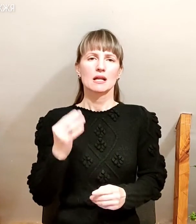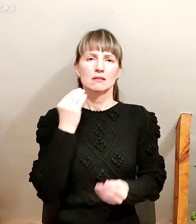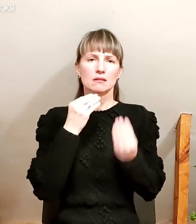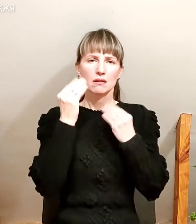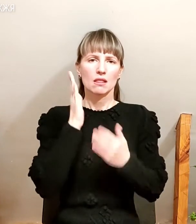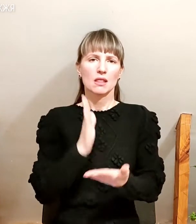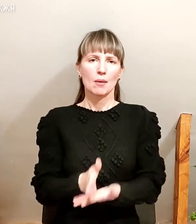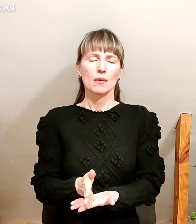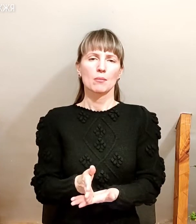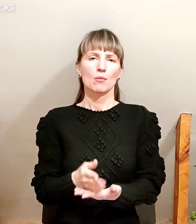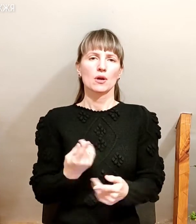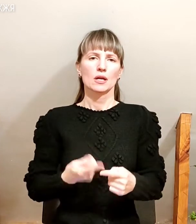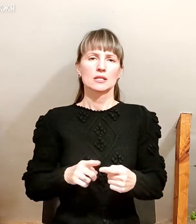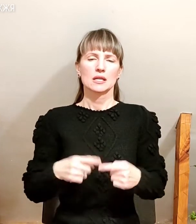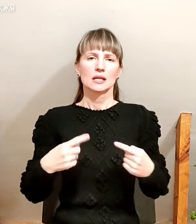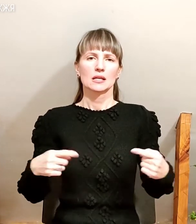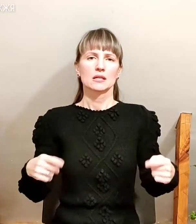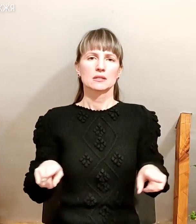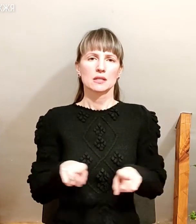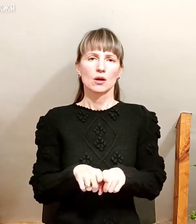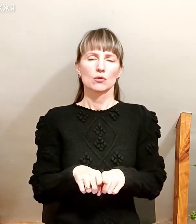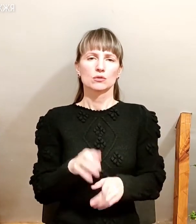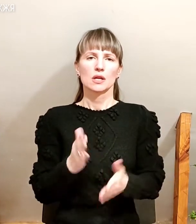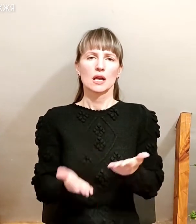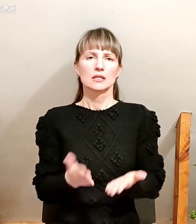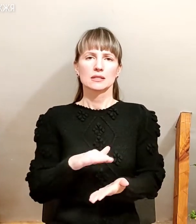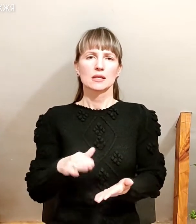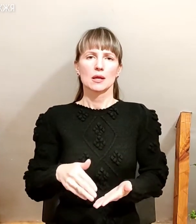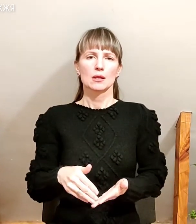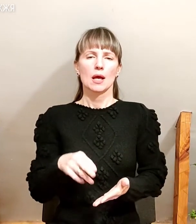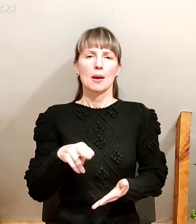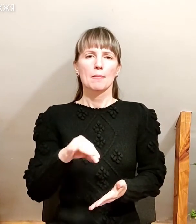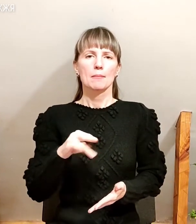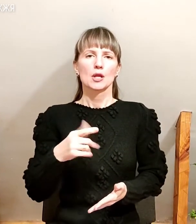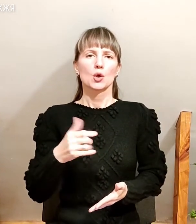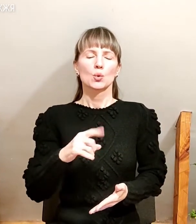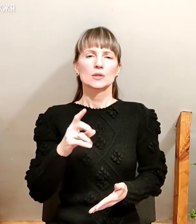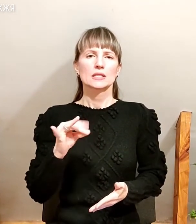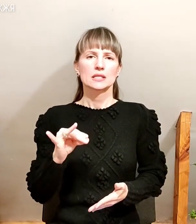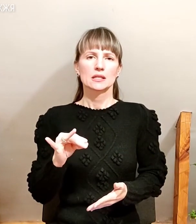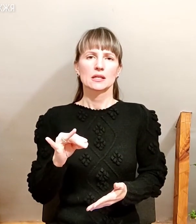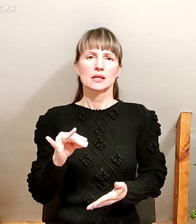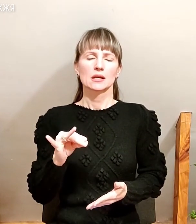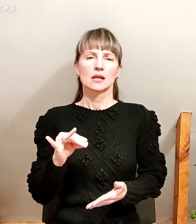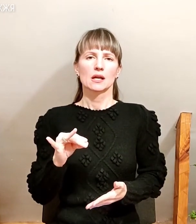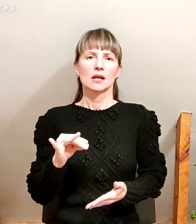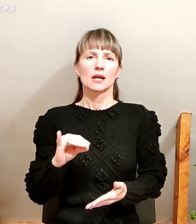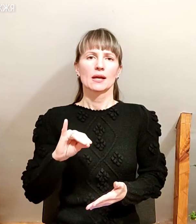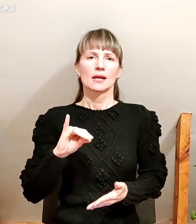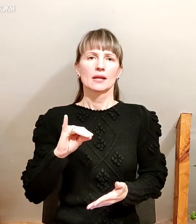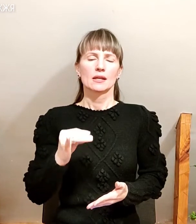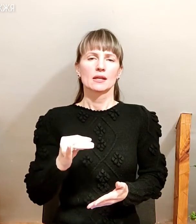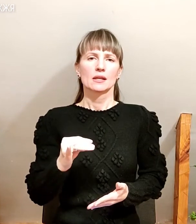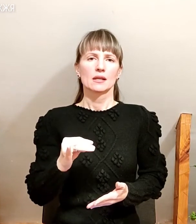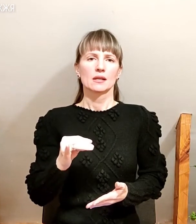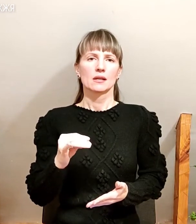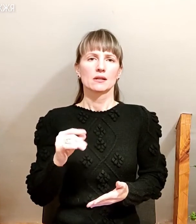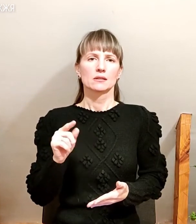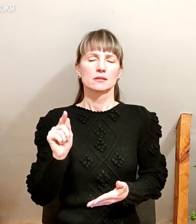напрямок, тобто це різні теж також, якщо діти так будуть вузькі, можливо, якісь елементарні речі, гігієни,